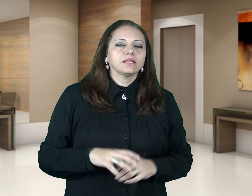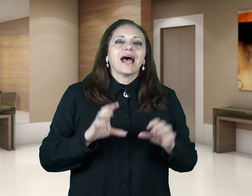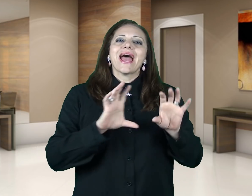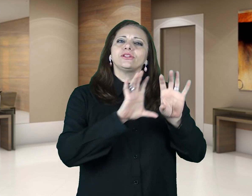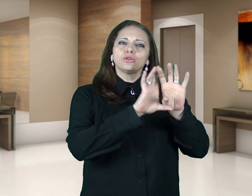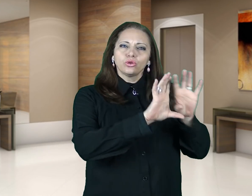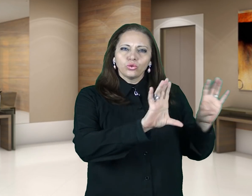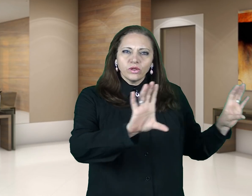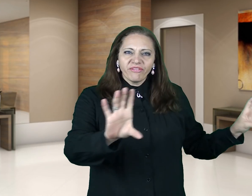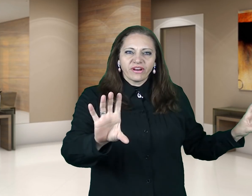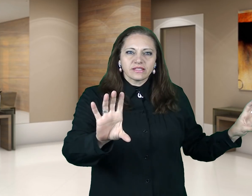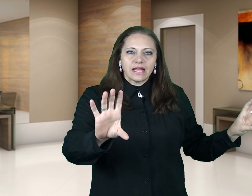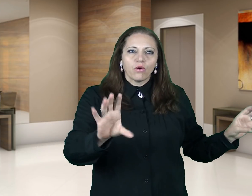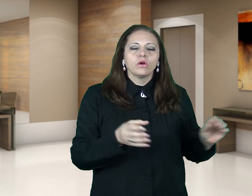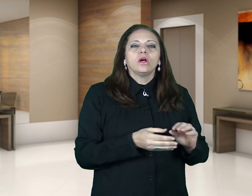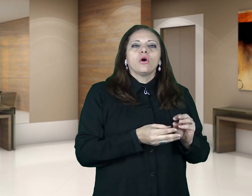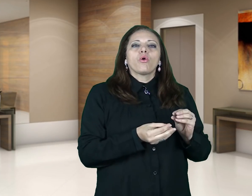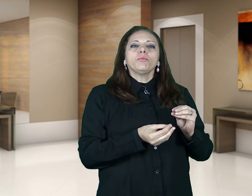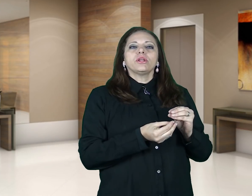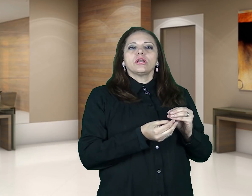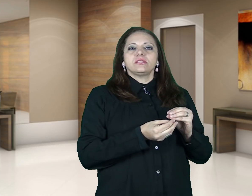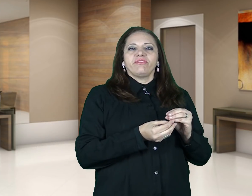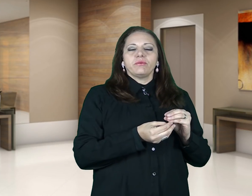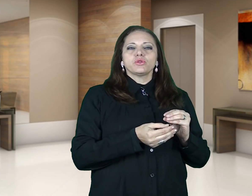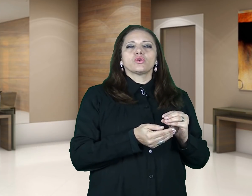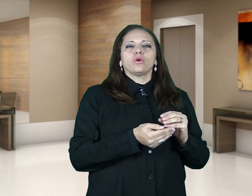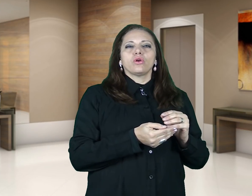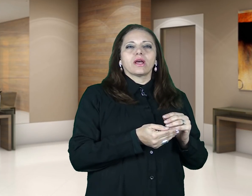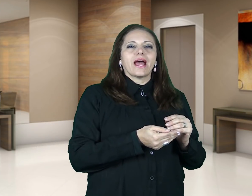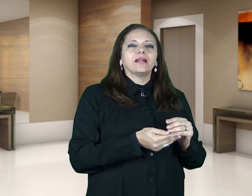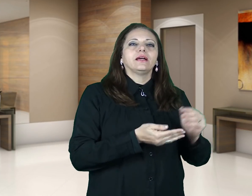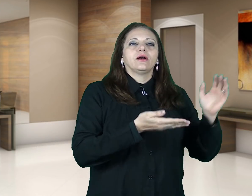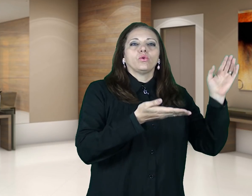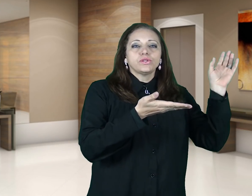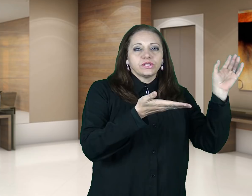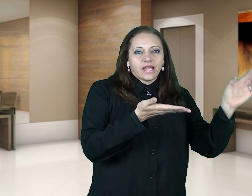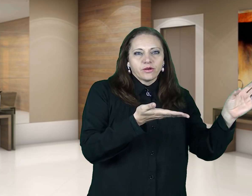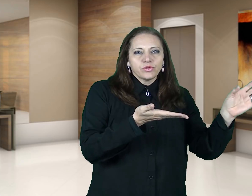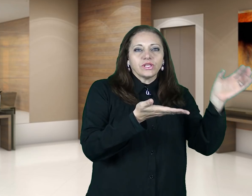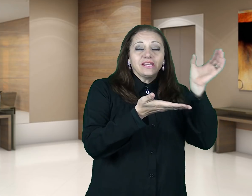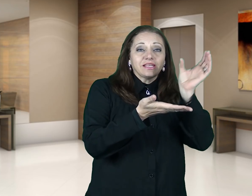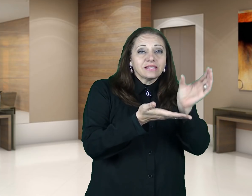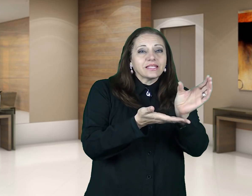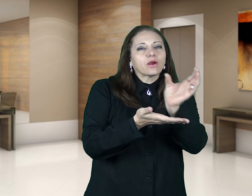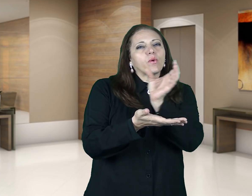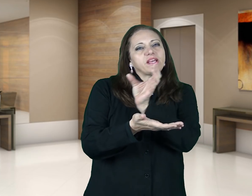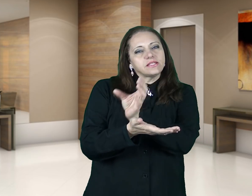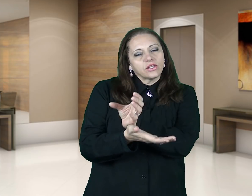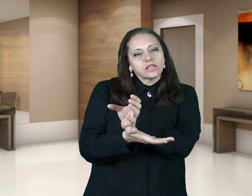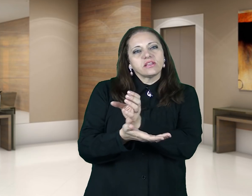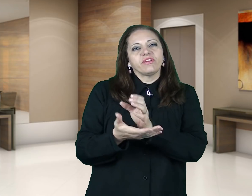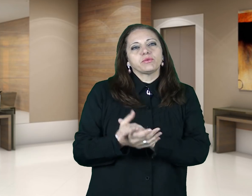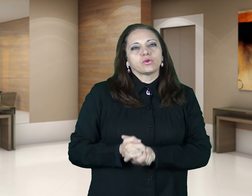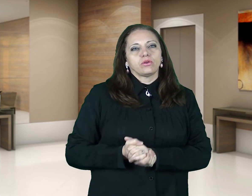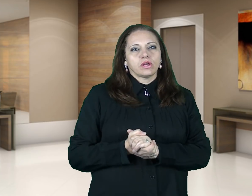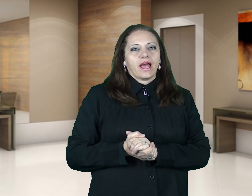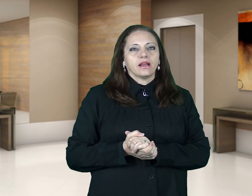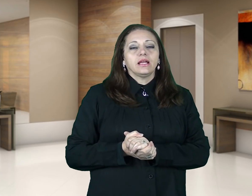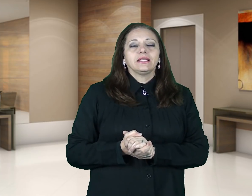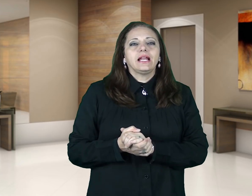orais, a estrutura frasal, como que nós devemos colocar os termos, em que sequência nós devemos colocar. Na